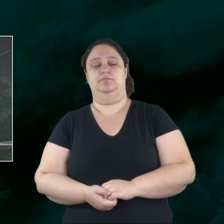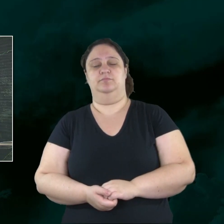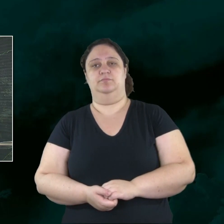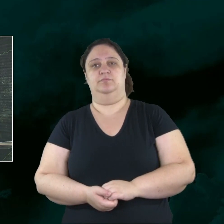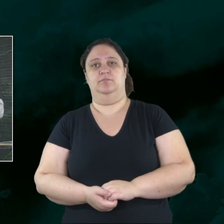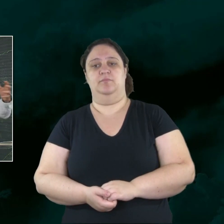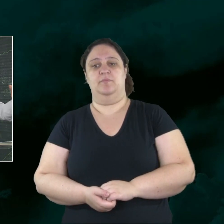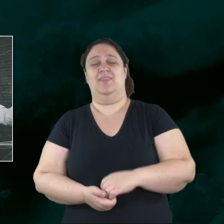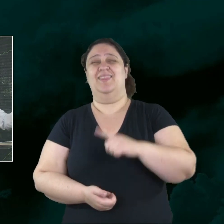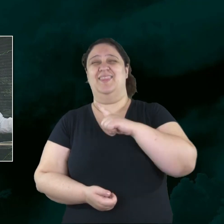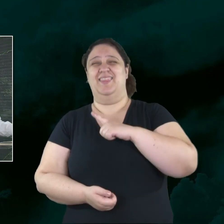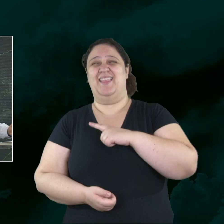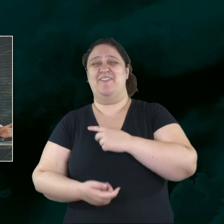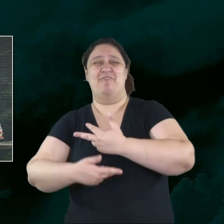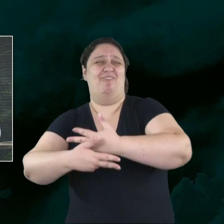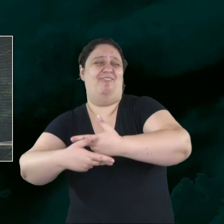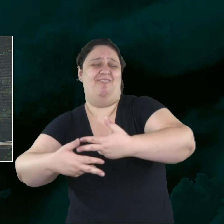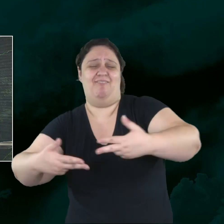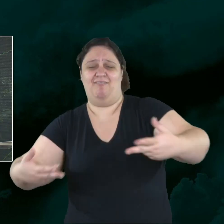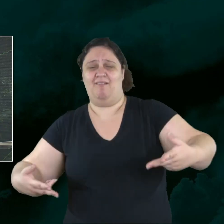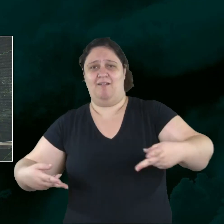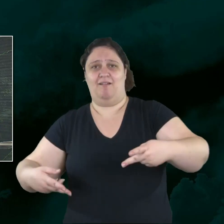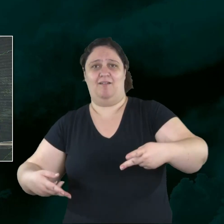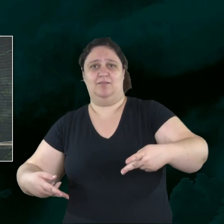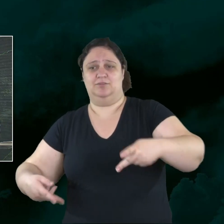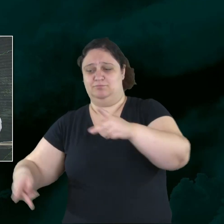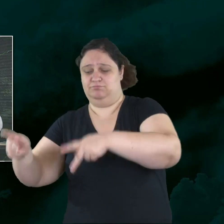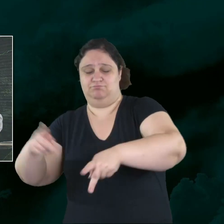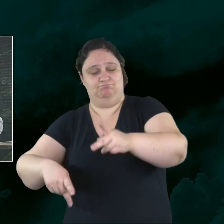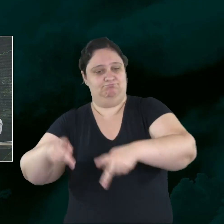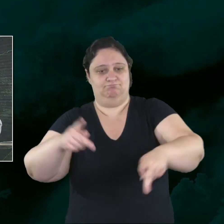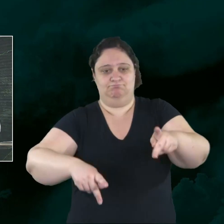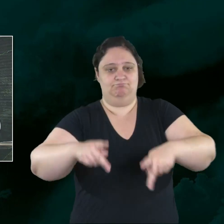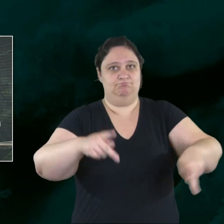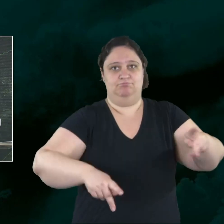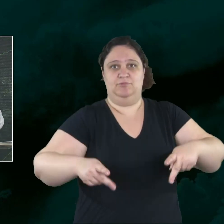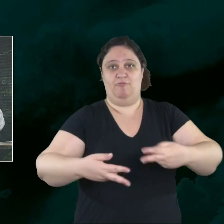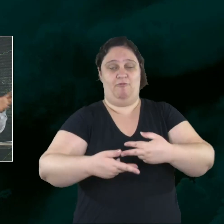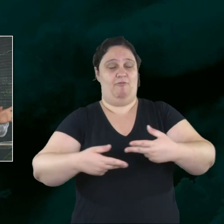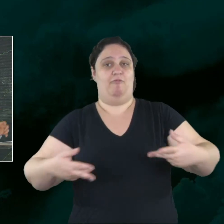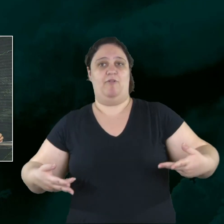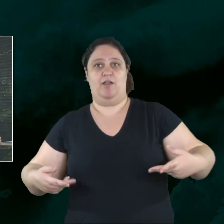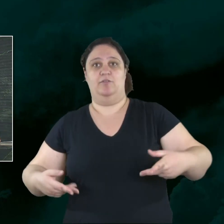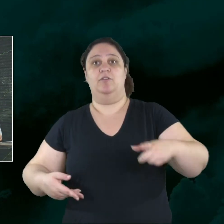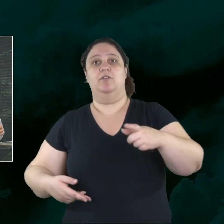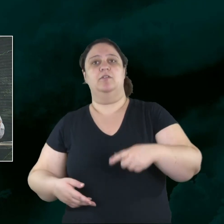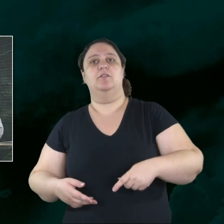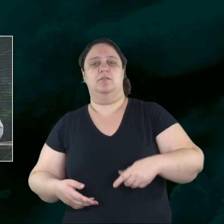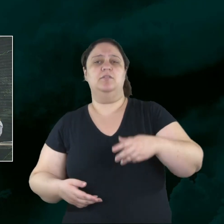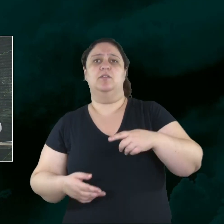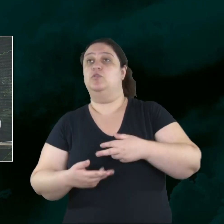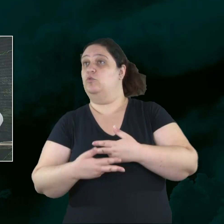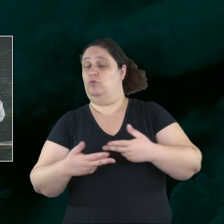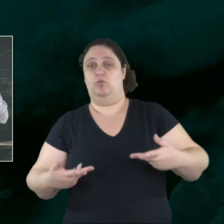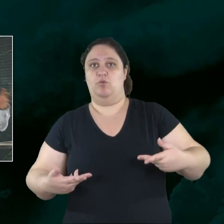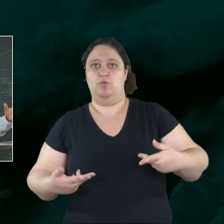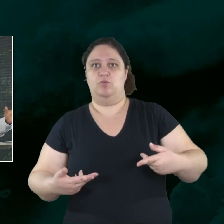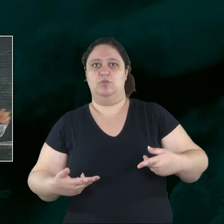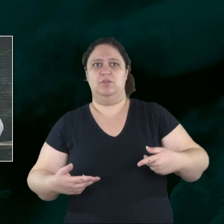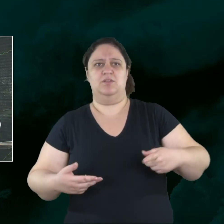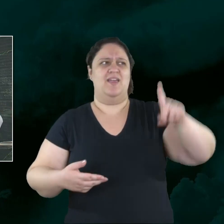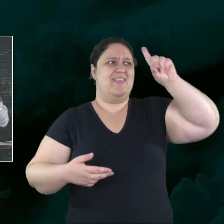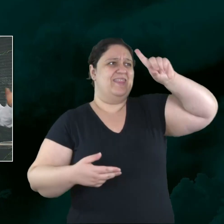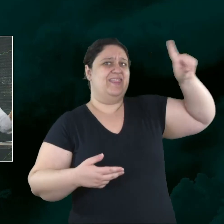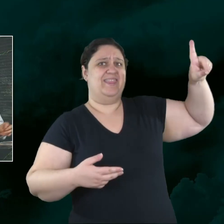tantos outros povos na época, todos os povos, eles eram politeístas, eles adoravam muitos